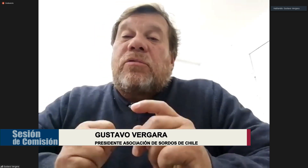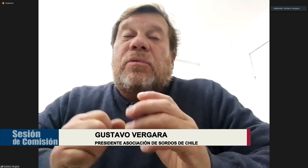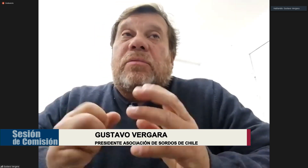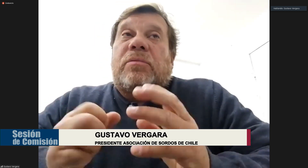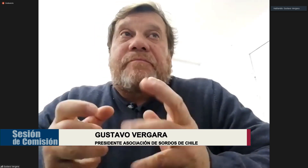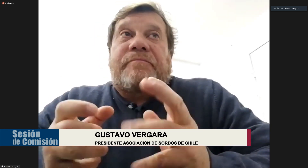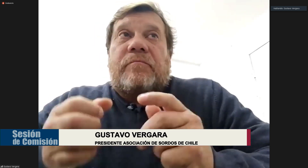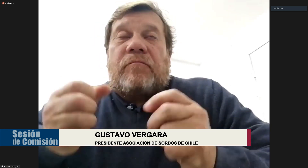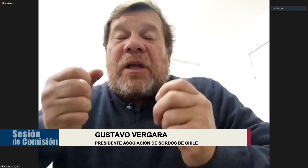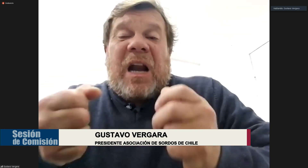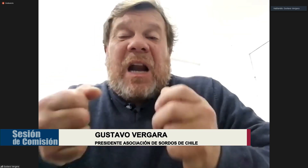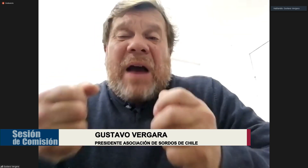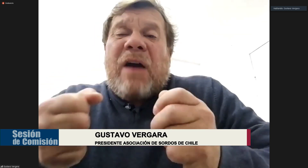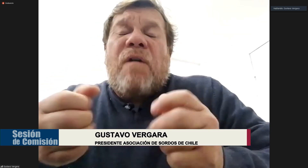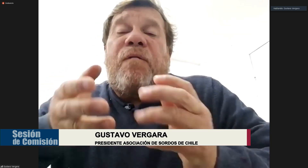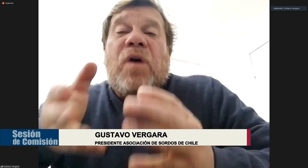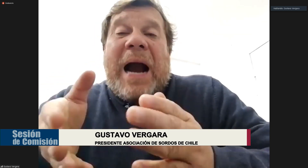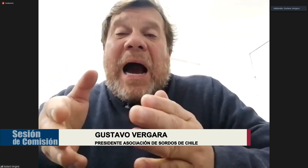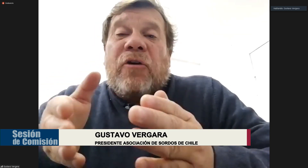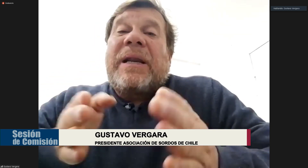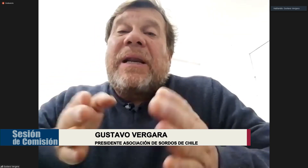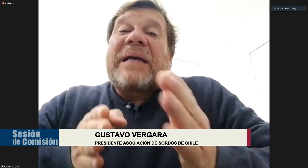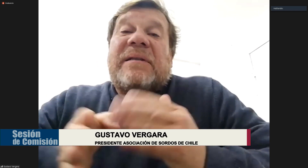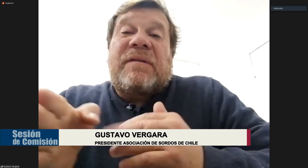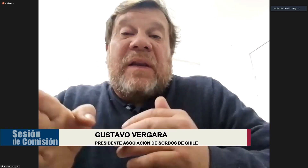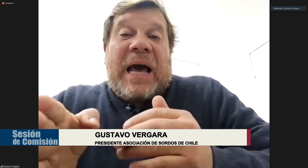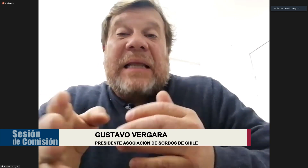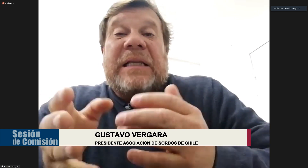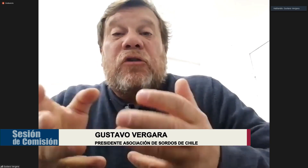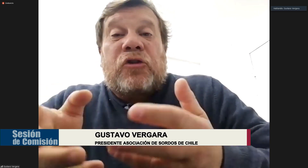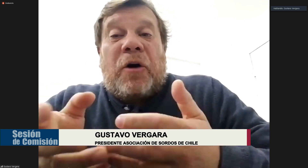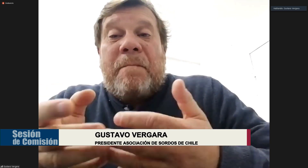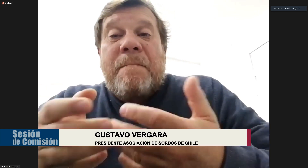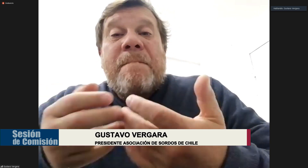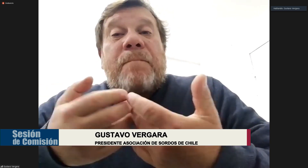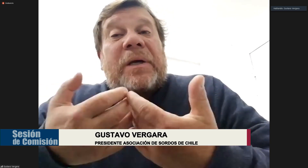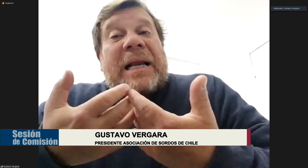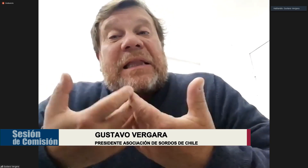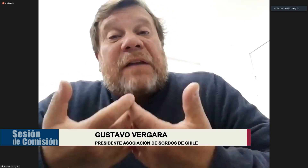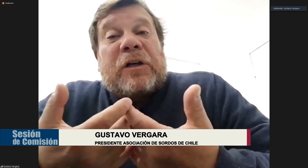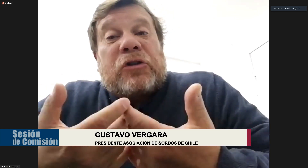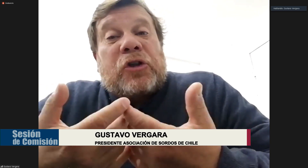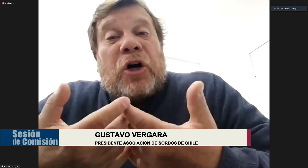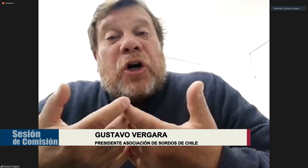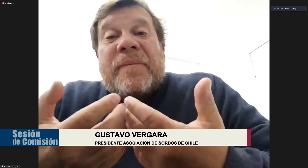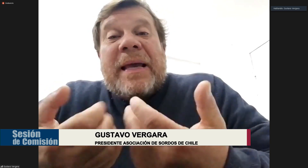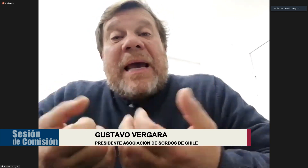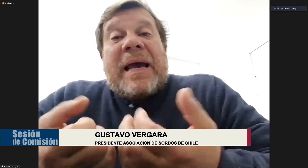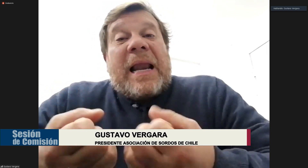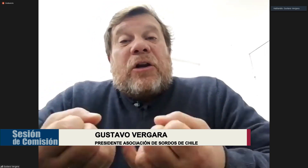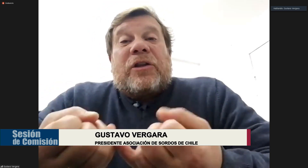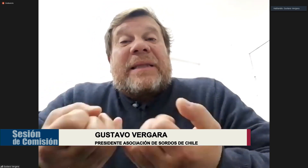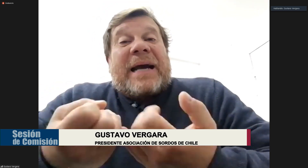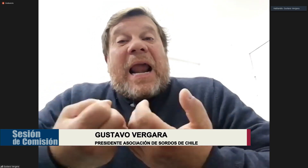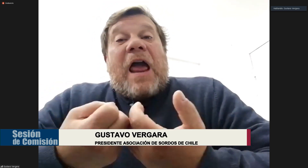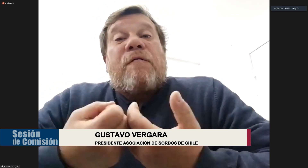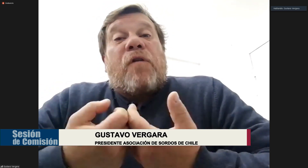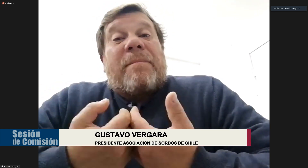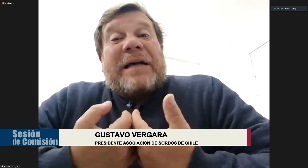un trabajo enfocado en la accesibilidad a la televisión, porque la televisión es la que nos entrega la